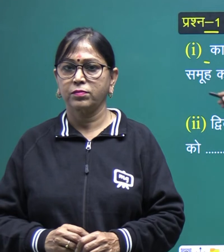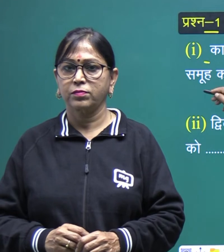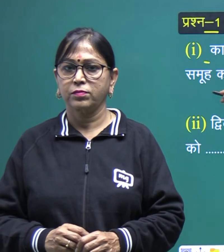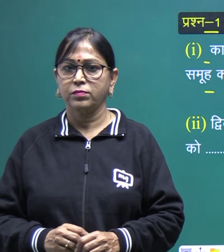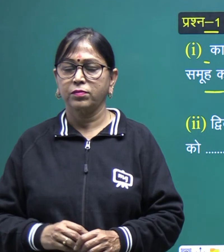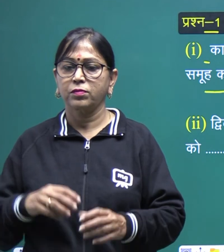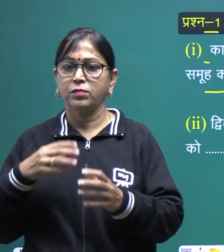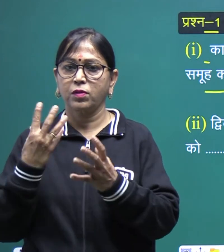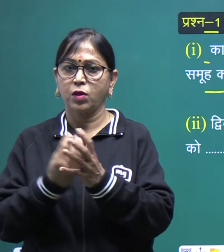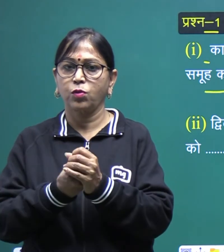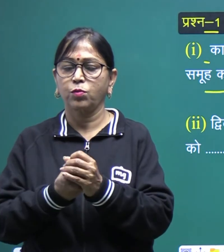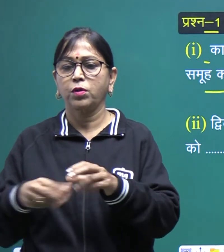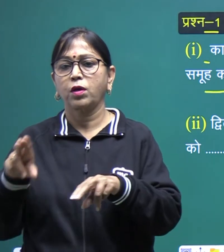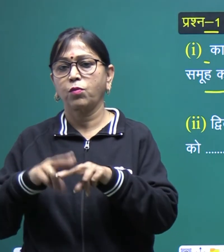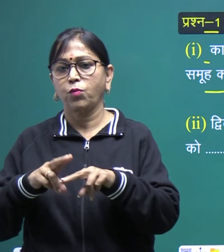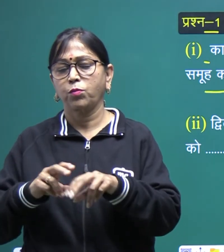समूह का सूत्र